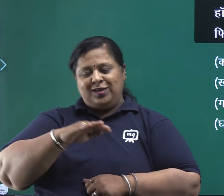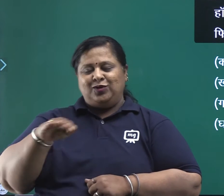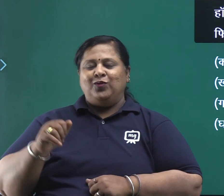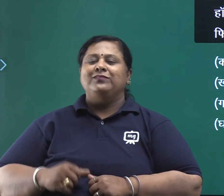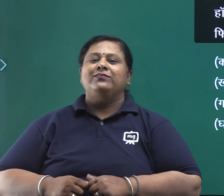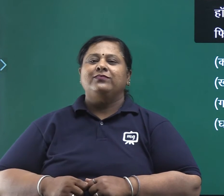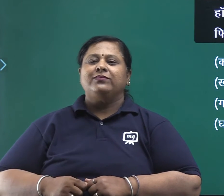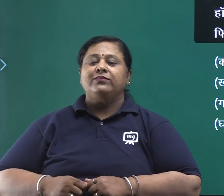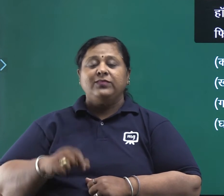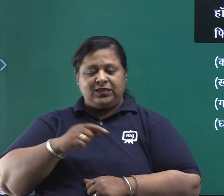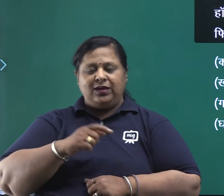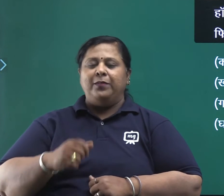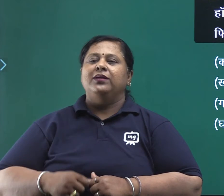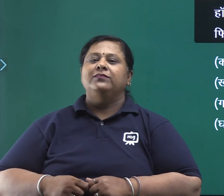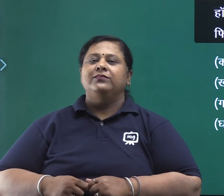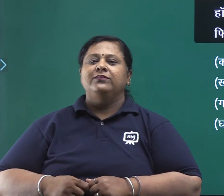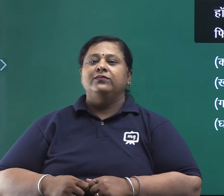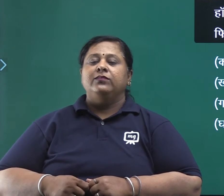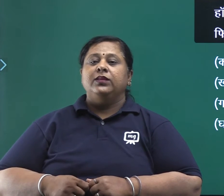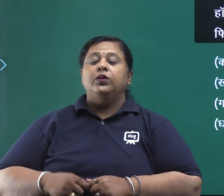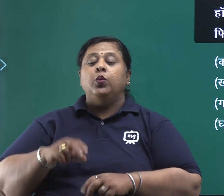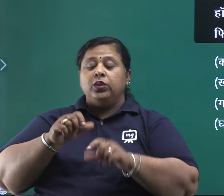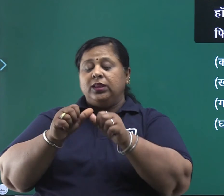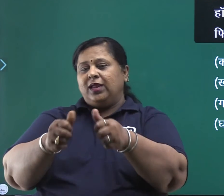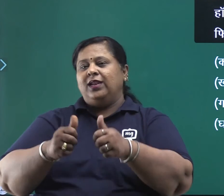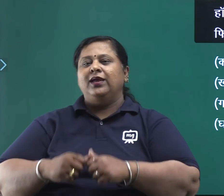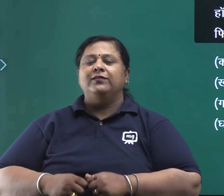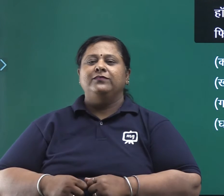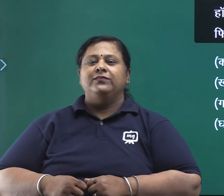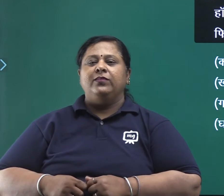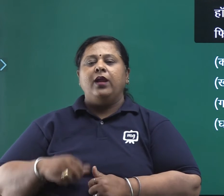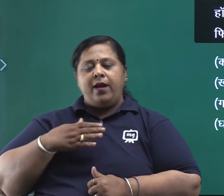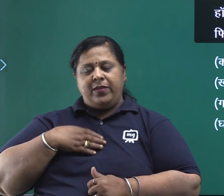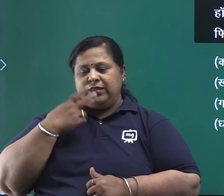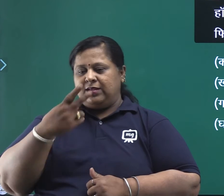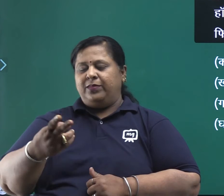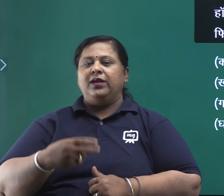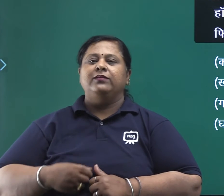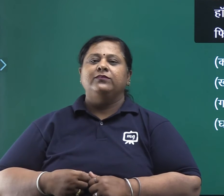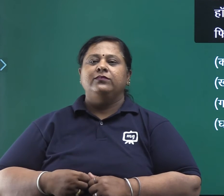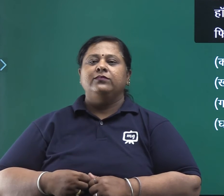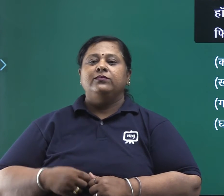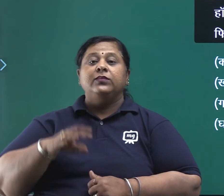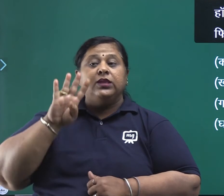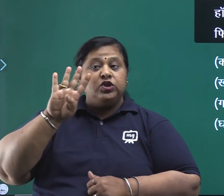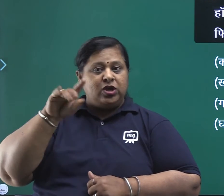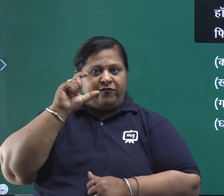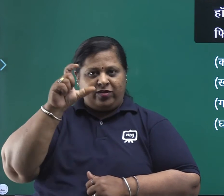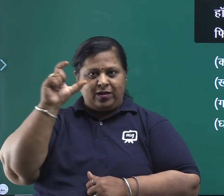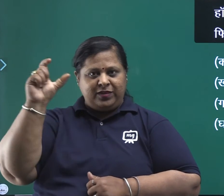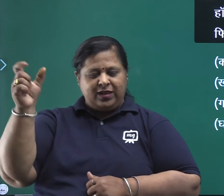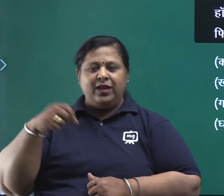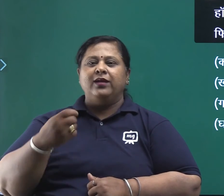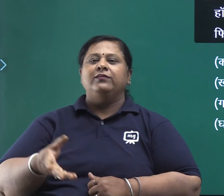बच्चों, यहाँ पर उत्तर के लिए हमारे सामने 4 विकल्प दिए गए